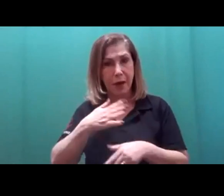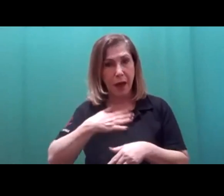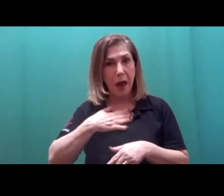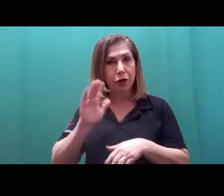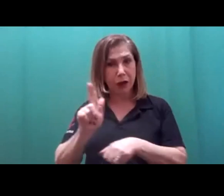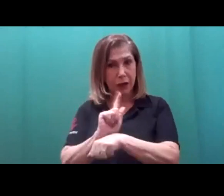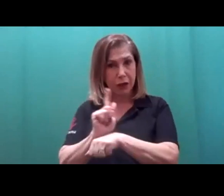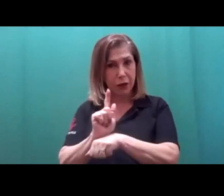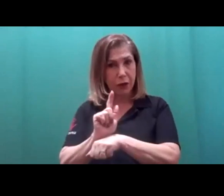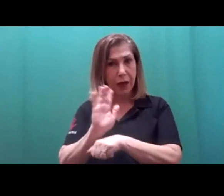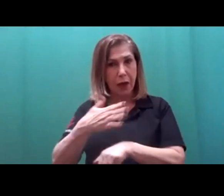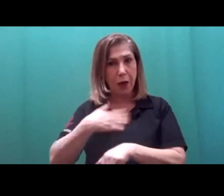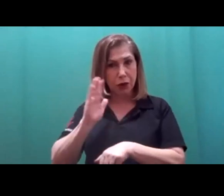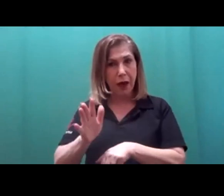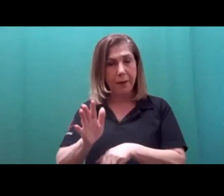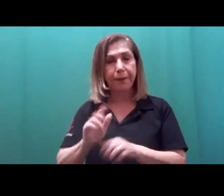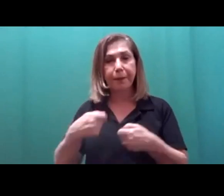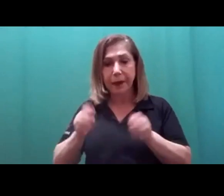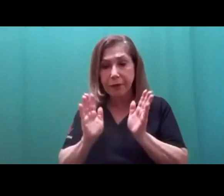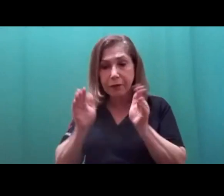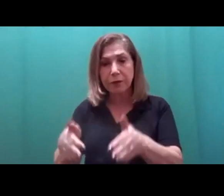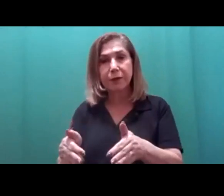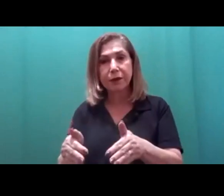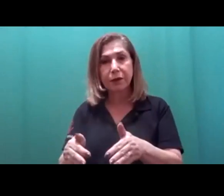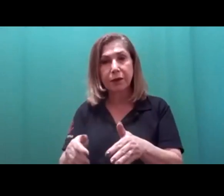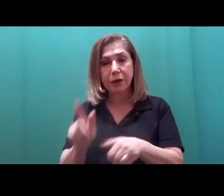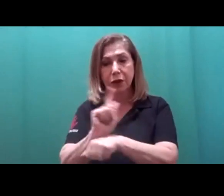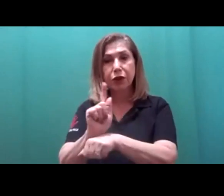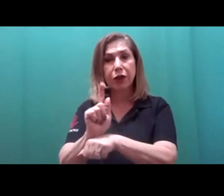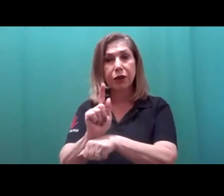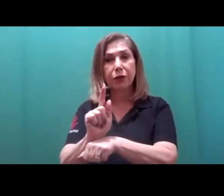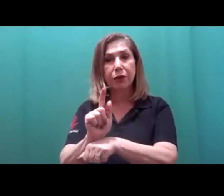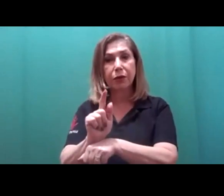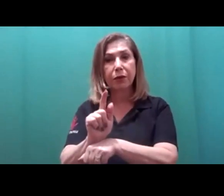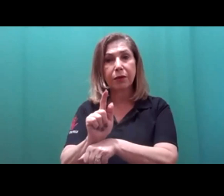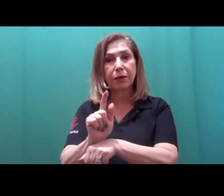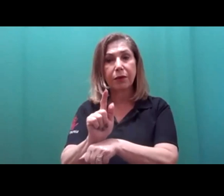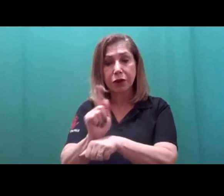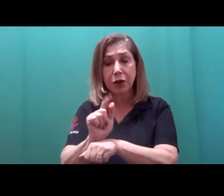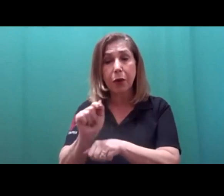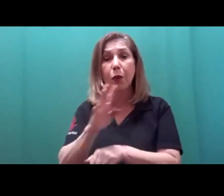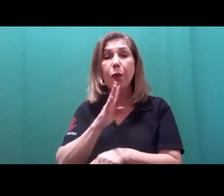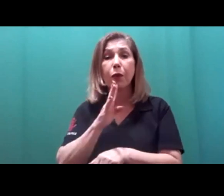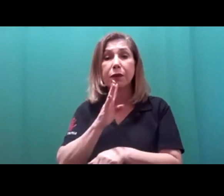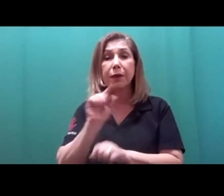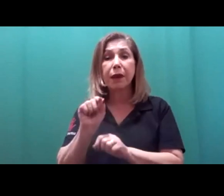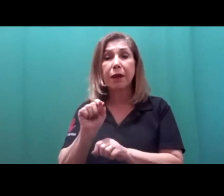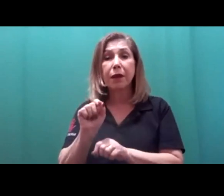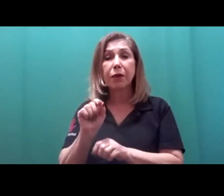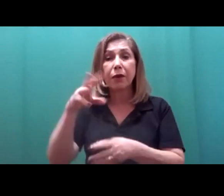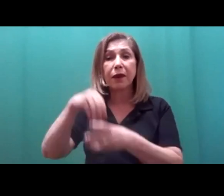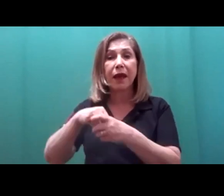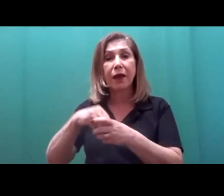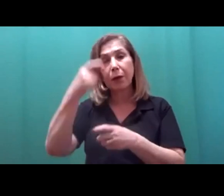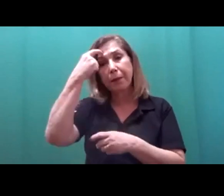hoje eu não sou, mas um olhar especial dos gestores e gestoras nesse conhecimento que não está inserido no pensar